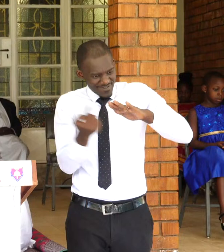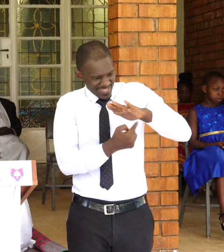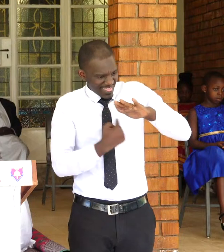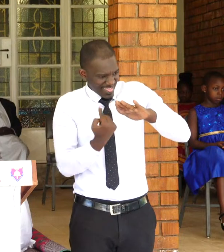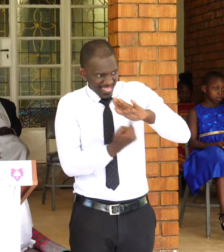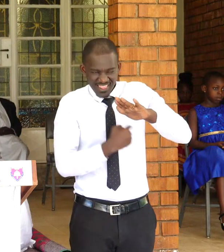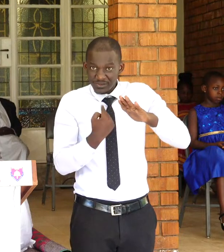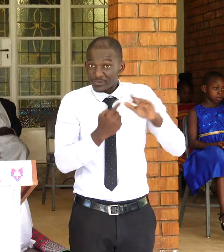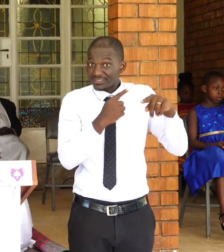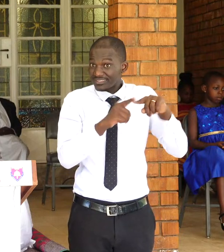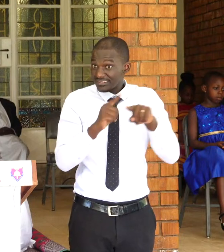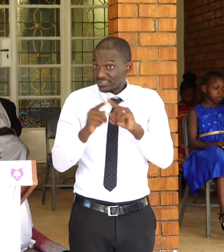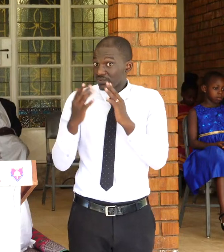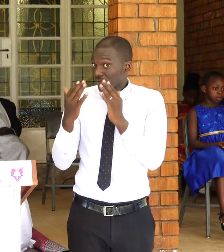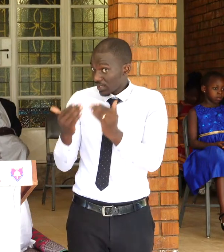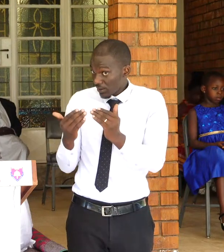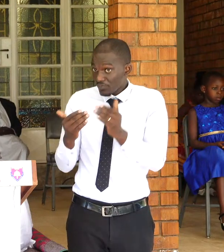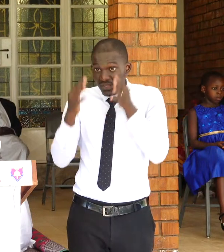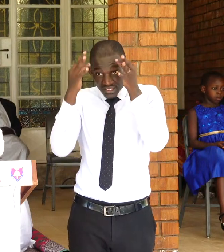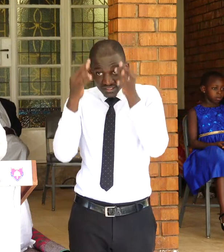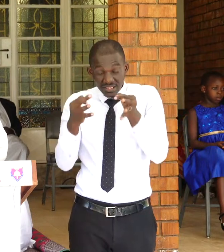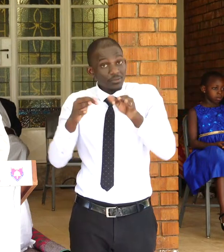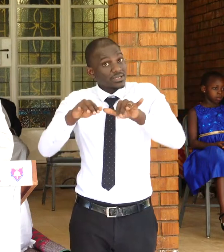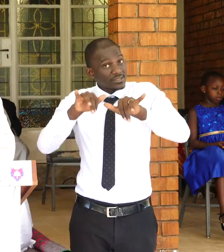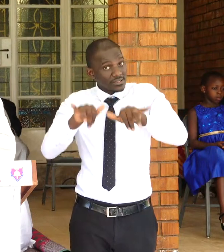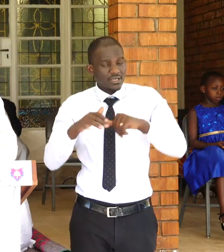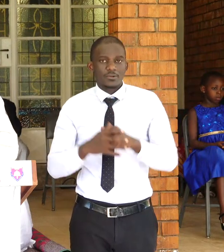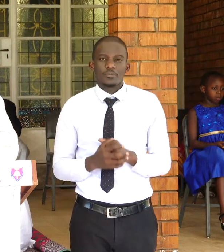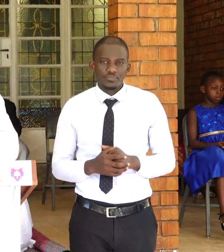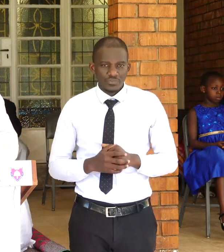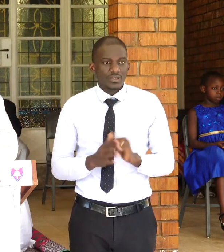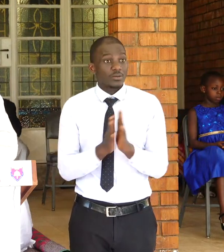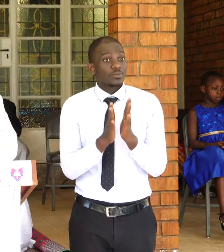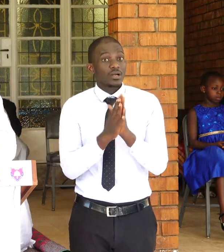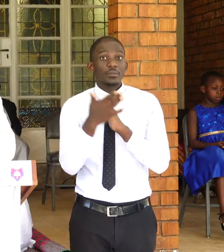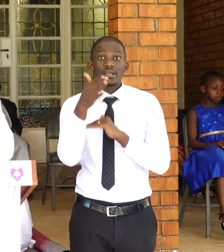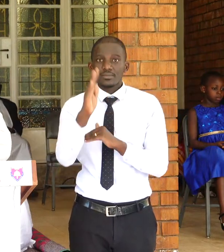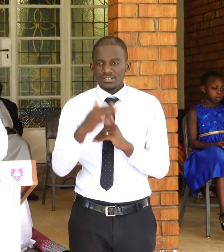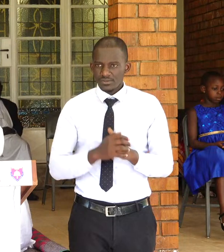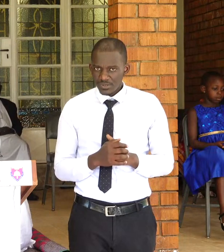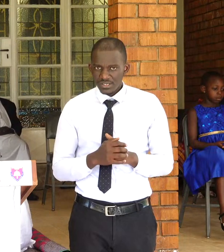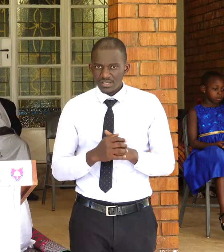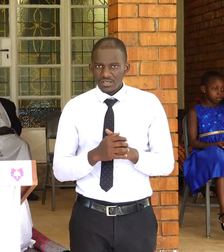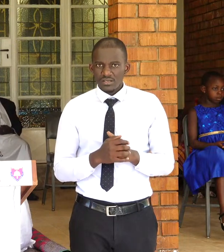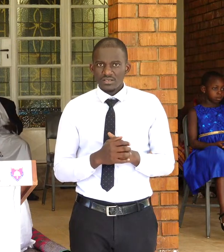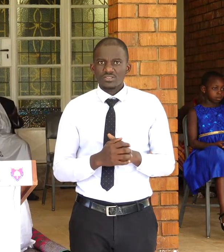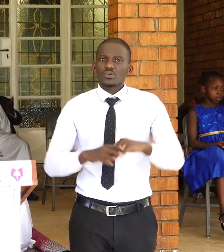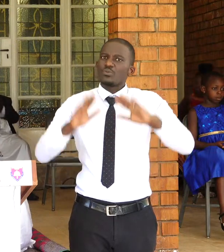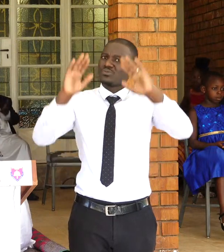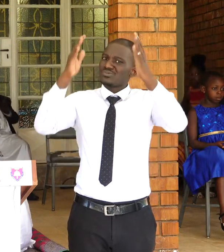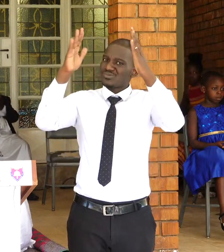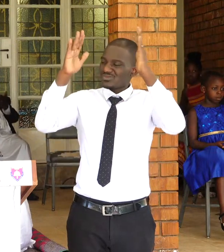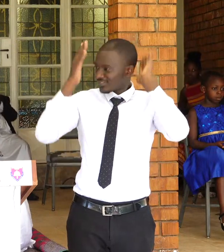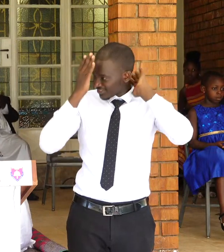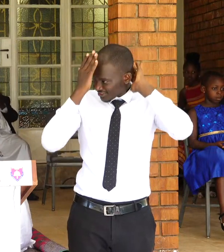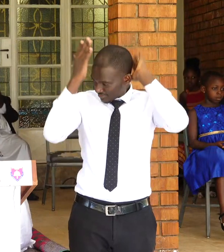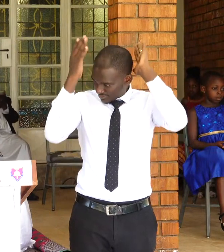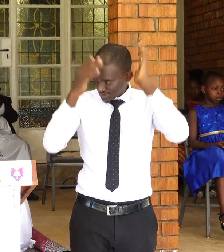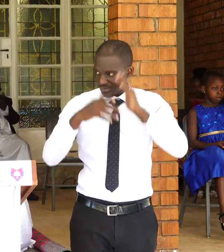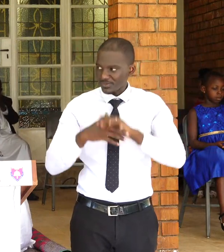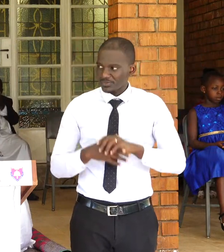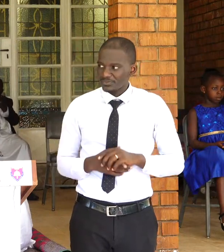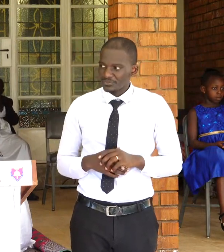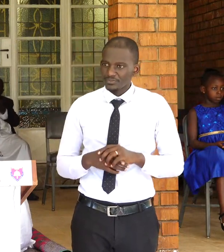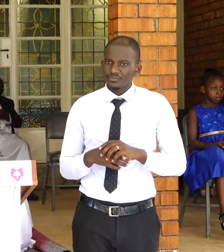eziteebeereka, kale kyava asalawo esigalewo. Mukama yeebazibwe. Awo oli kubira ku Ssaabalabirizi w'ekkanisa ya